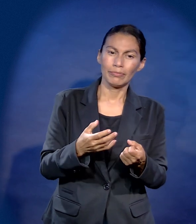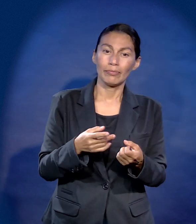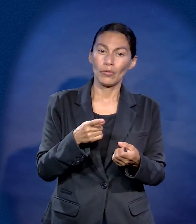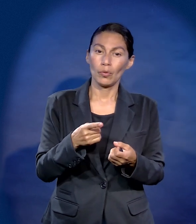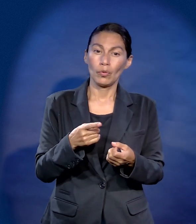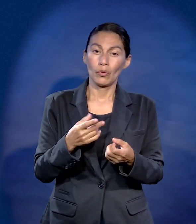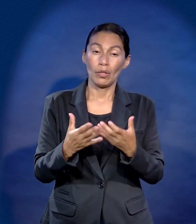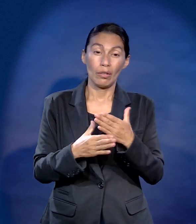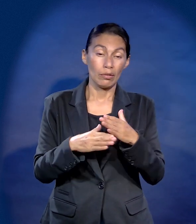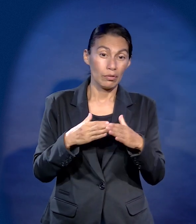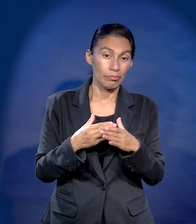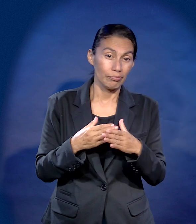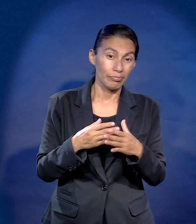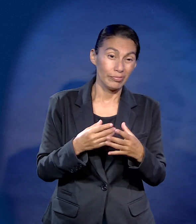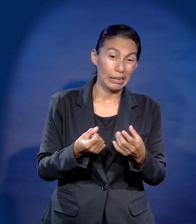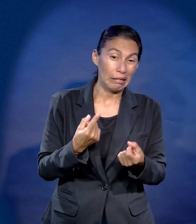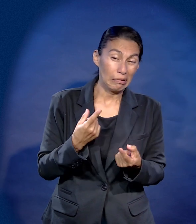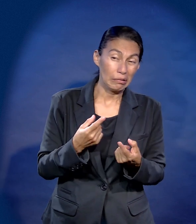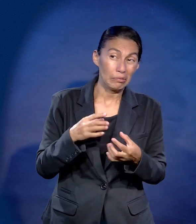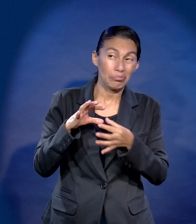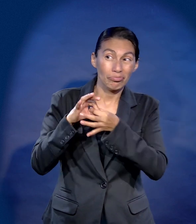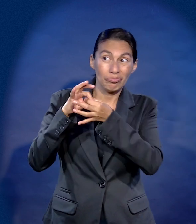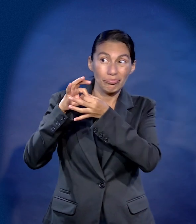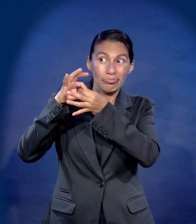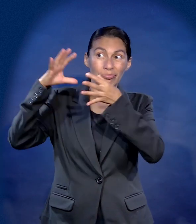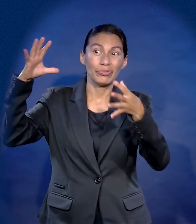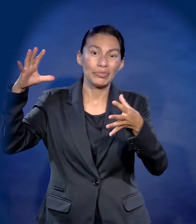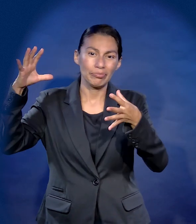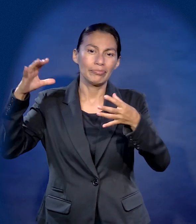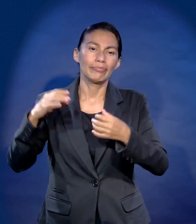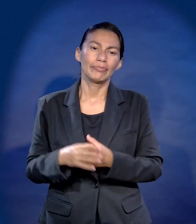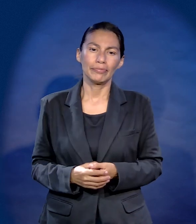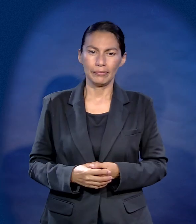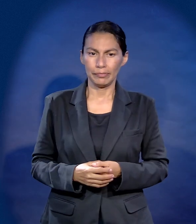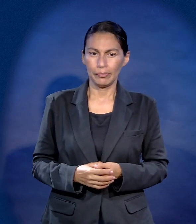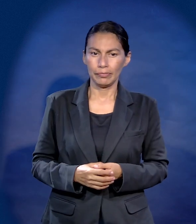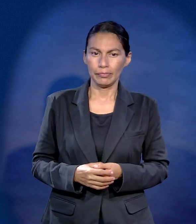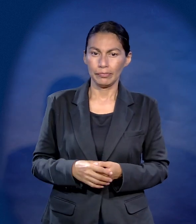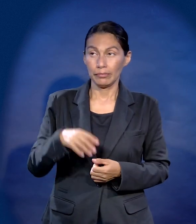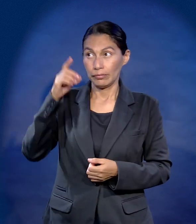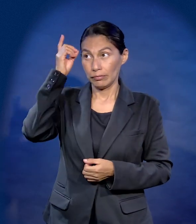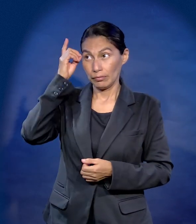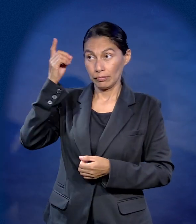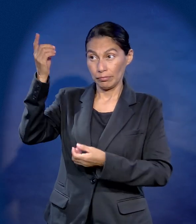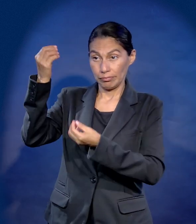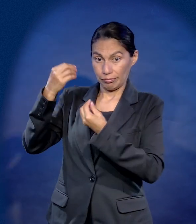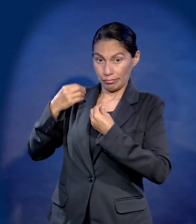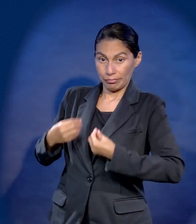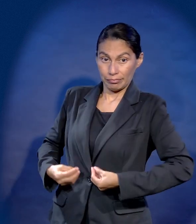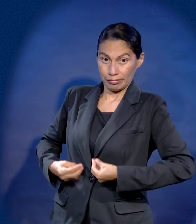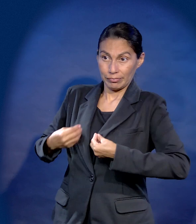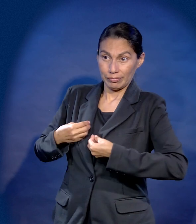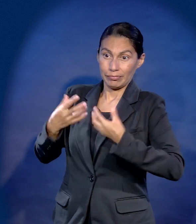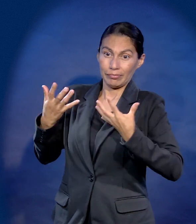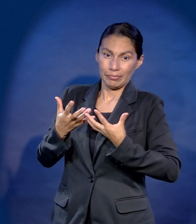usted forza los mandos, está desactivando el piloto automático que Cristo ha activado en su